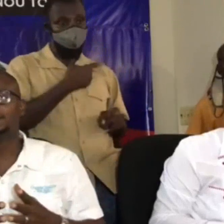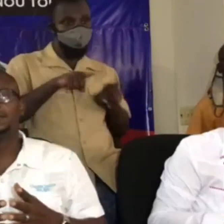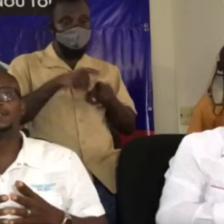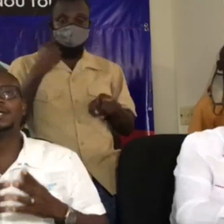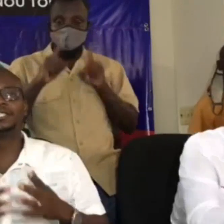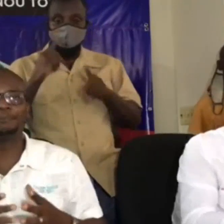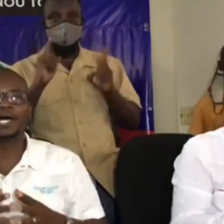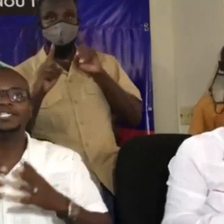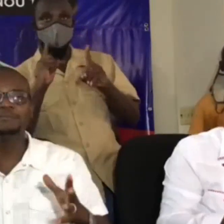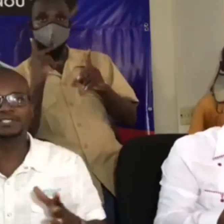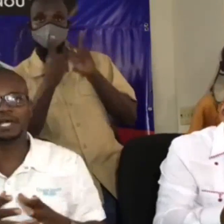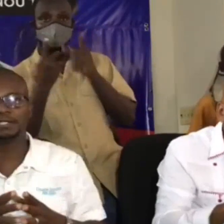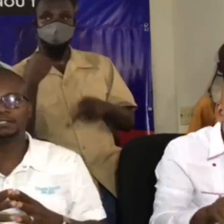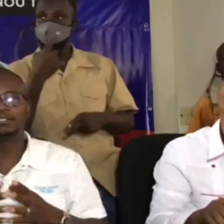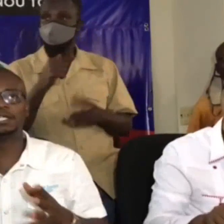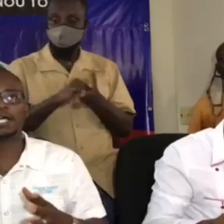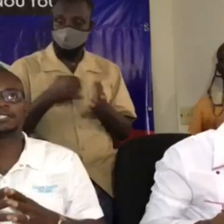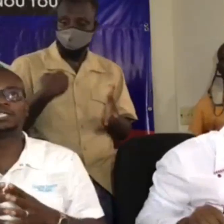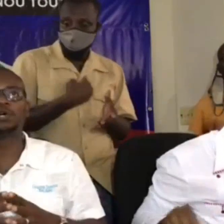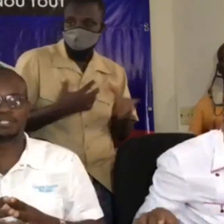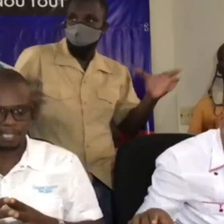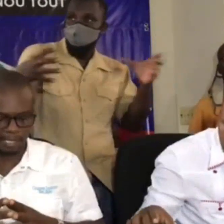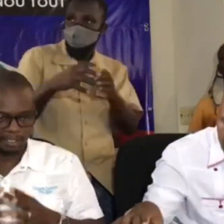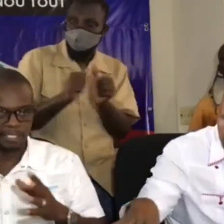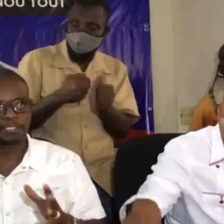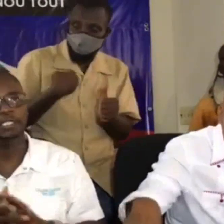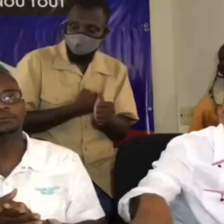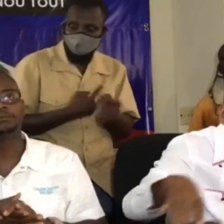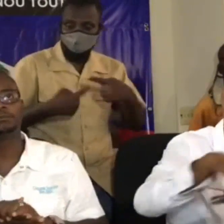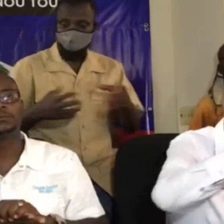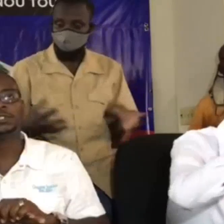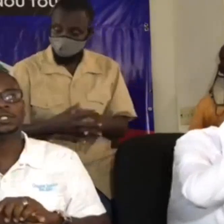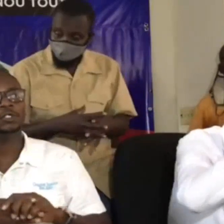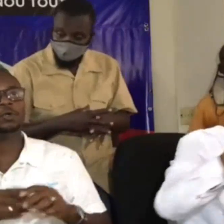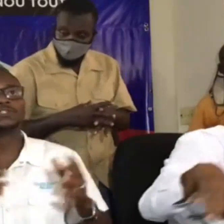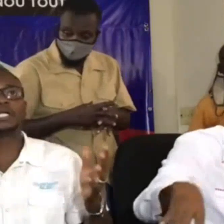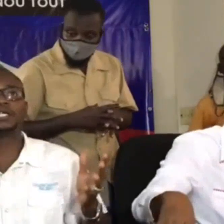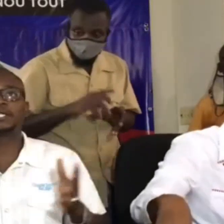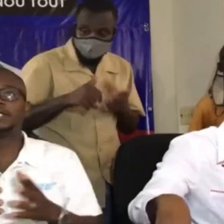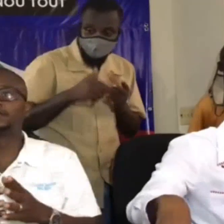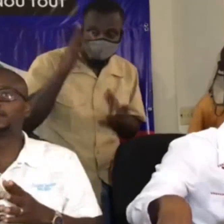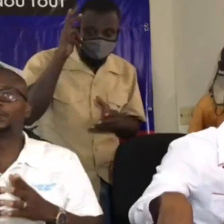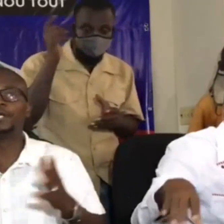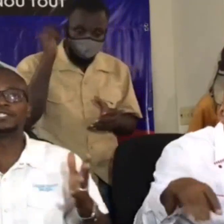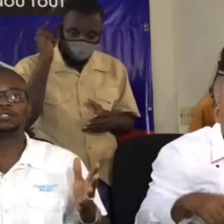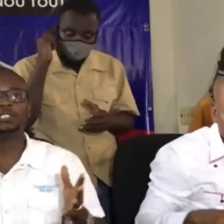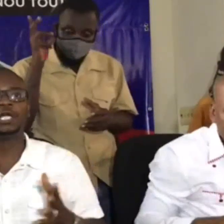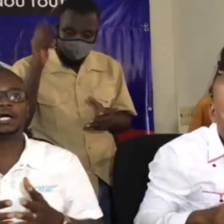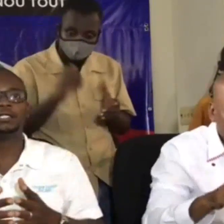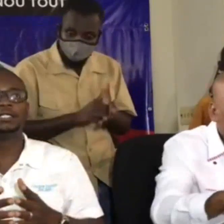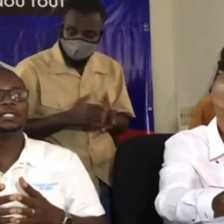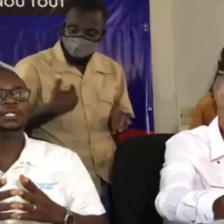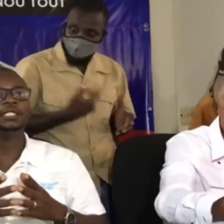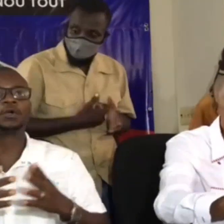là-dedans, c'est notre départ immédiat, c'est là, secteur démocratique là, exprime. Nous constatons ces derniers temps, le phénomène de sécurité